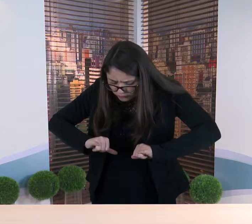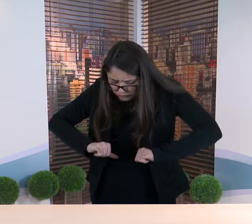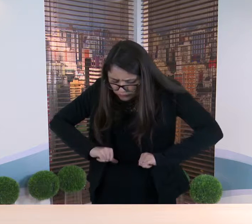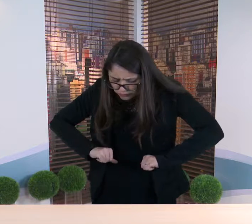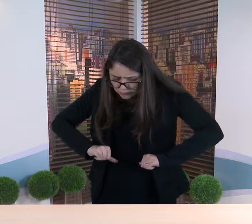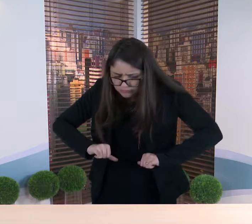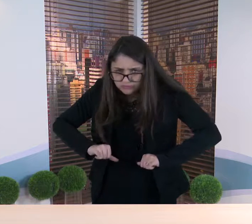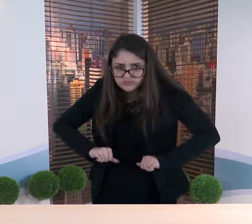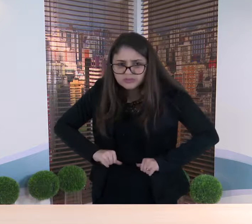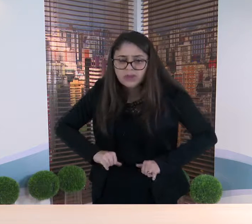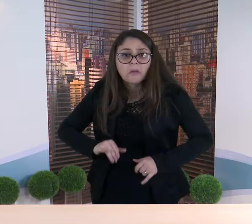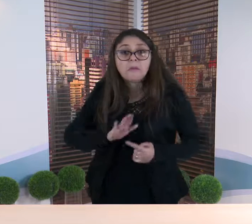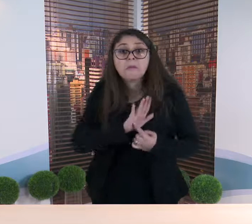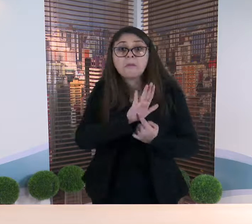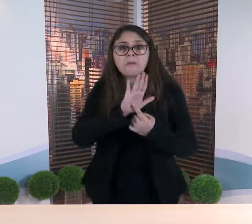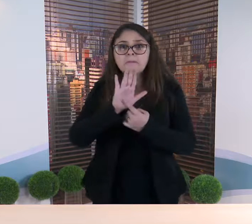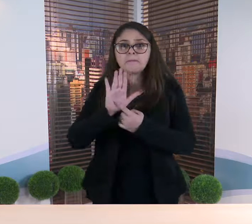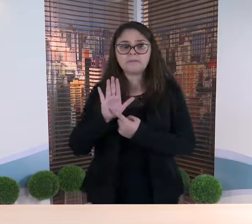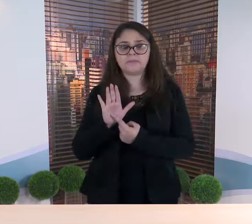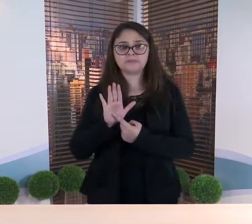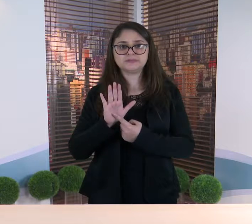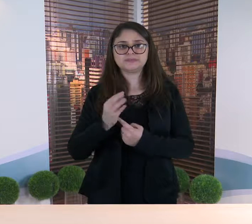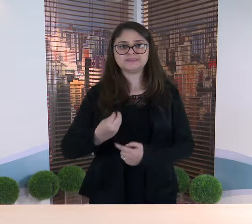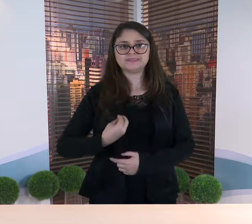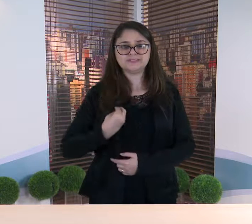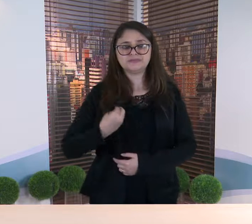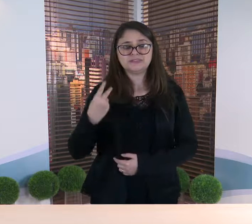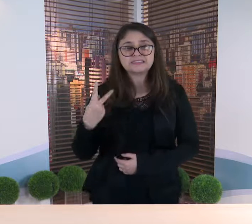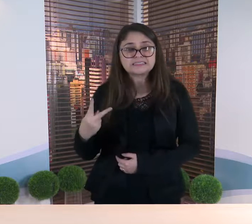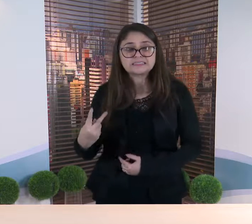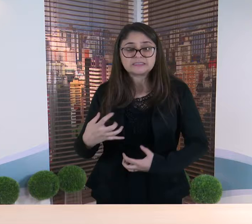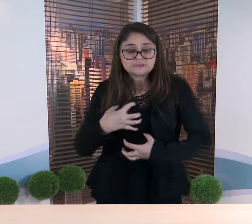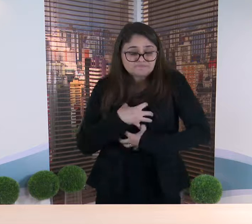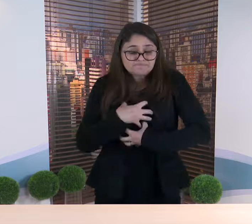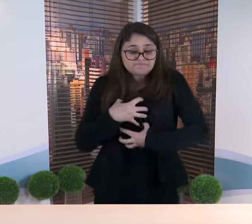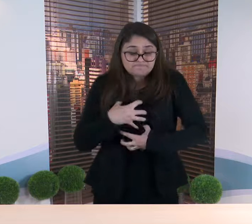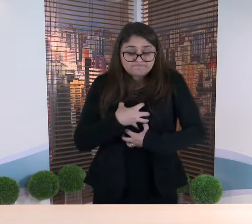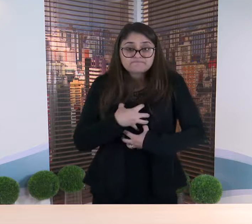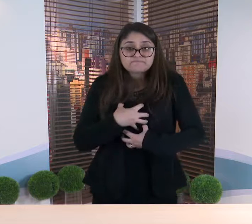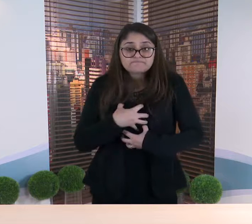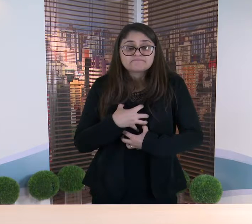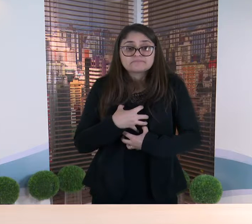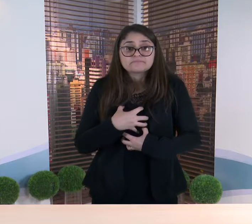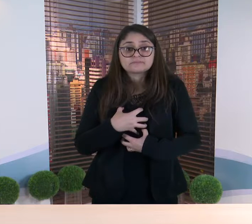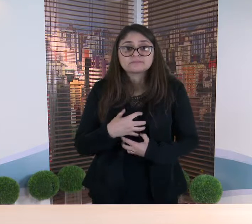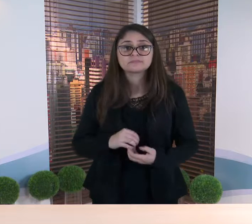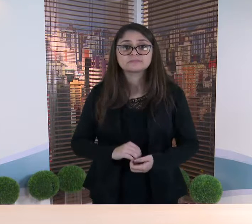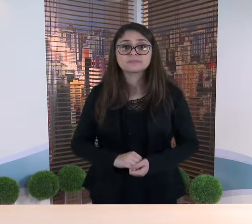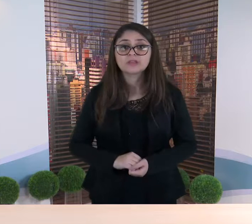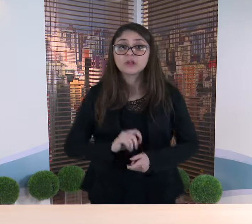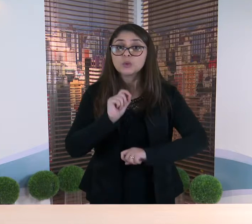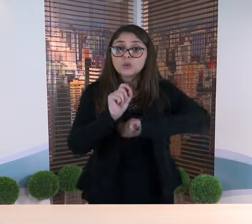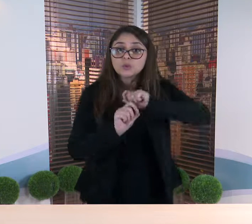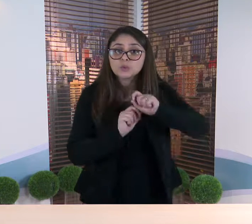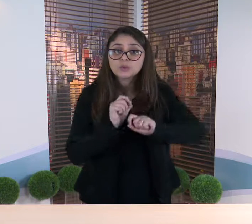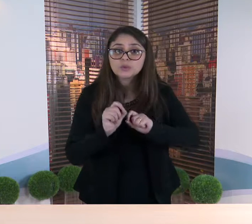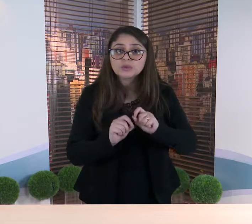e mostrando tudo isso em nível extremo. Mas talvez o que mais nos surpreenda seja o fato de que ele,